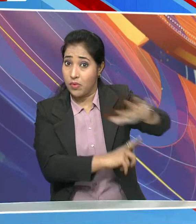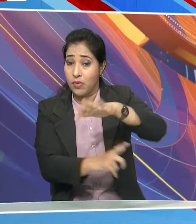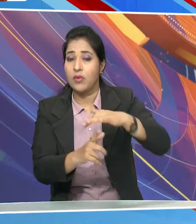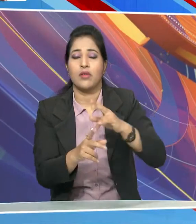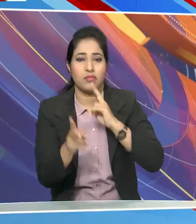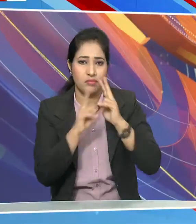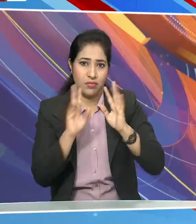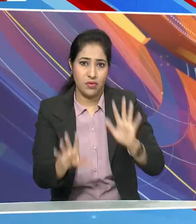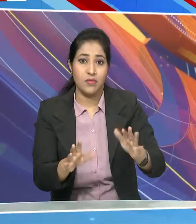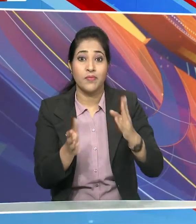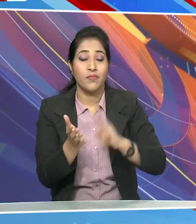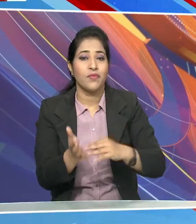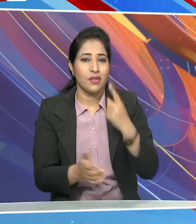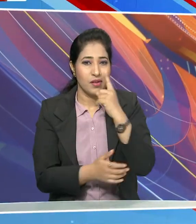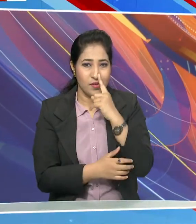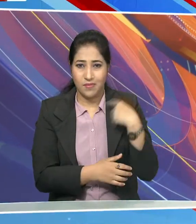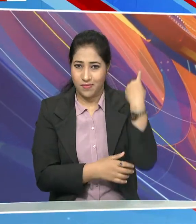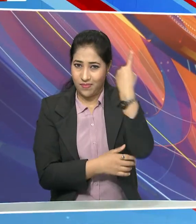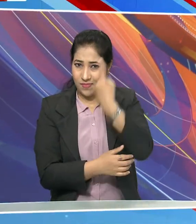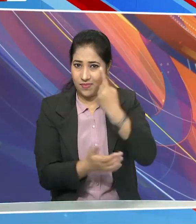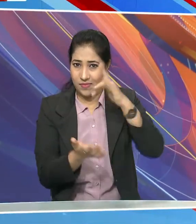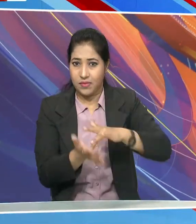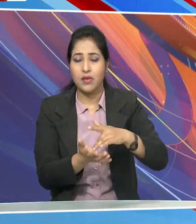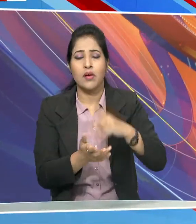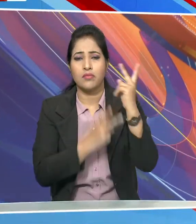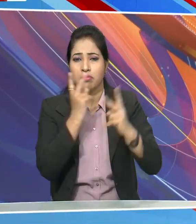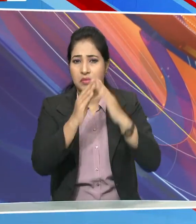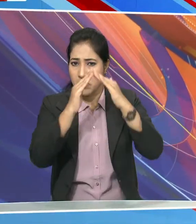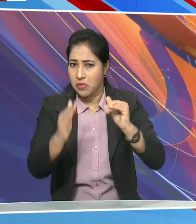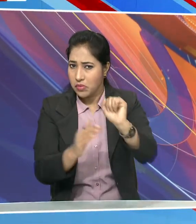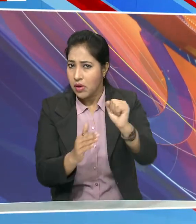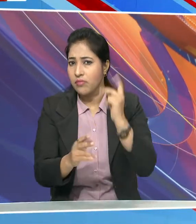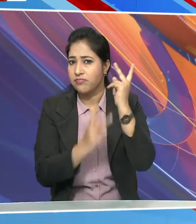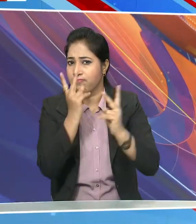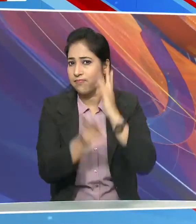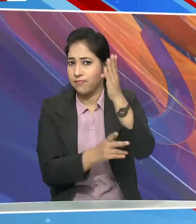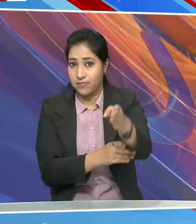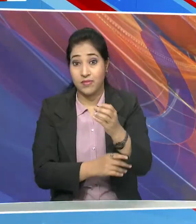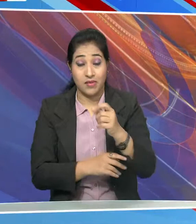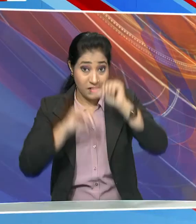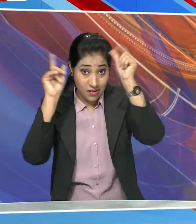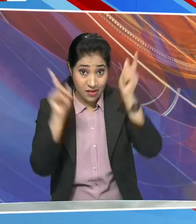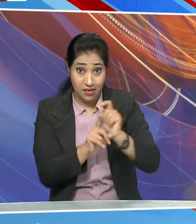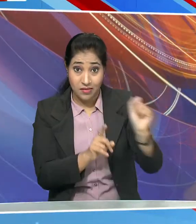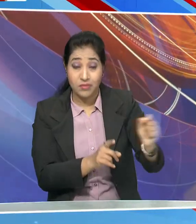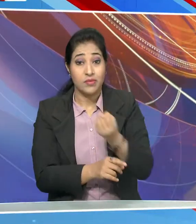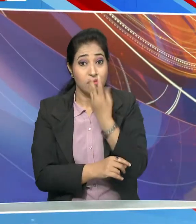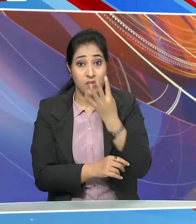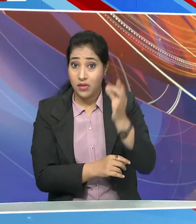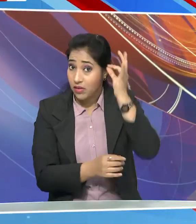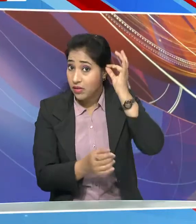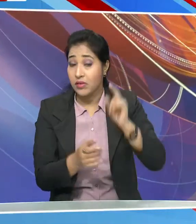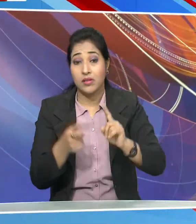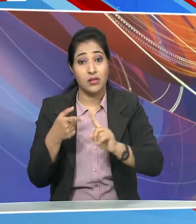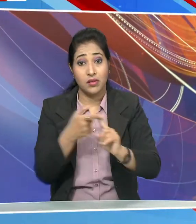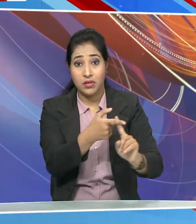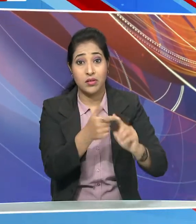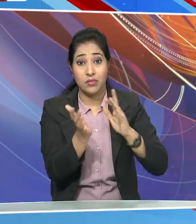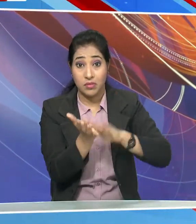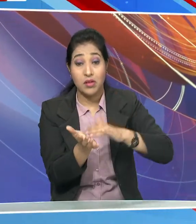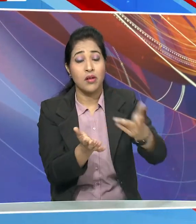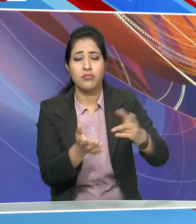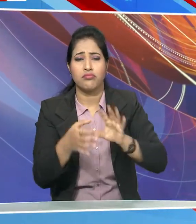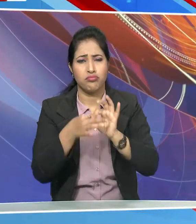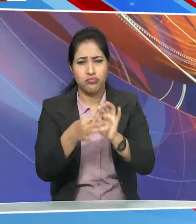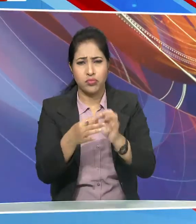वो मदर टेरेसा के मेमोरियल हाउस का भी दौरा करेगी भारत के साथ धनिष्ठा और महत्वपूर्ण